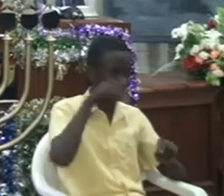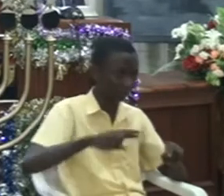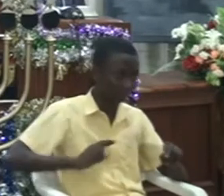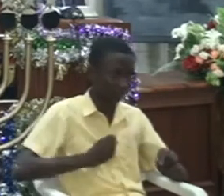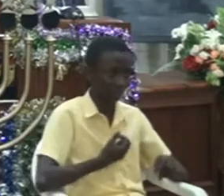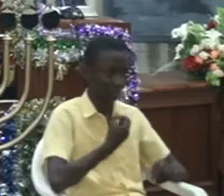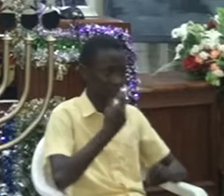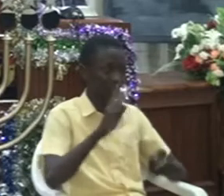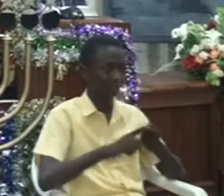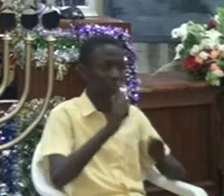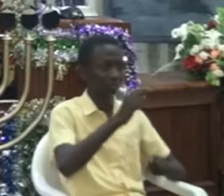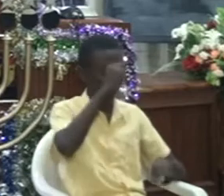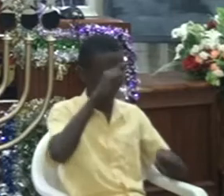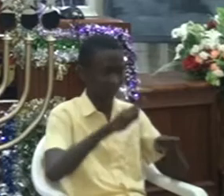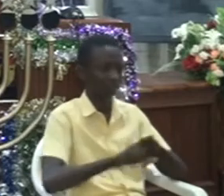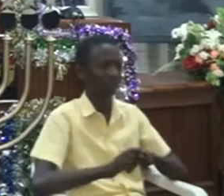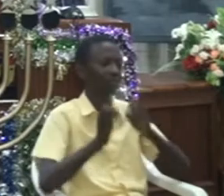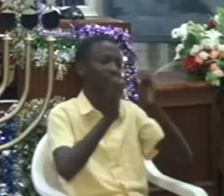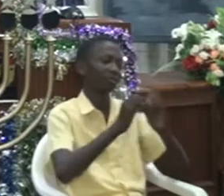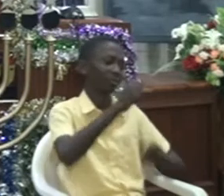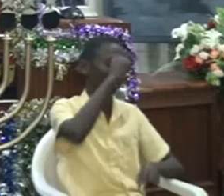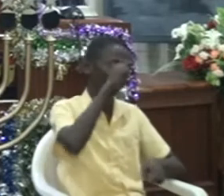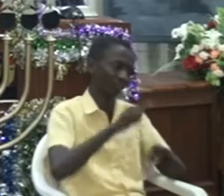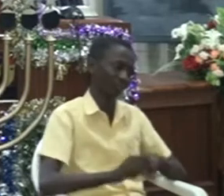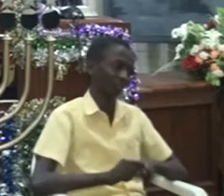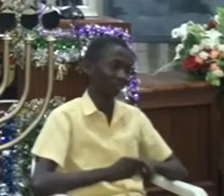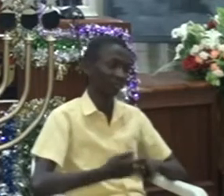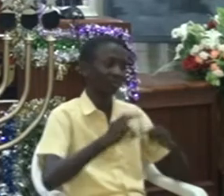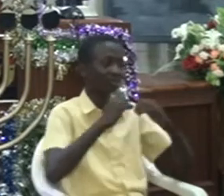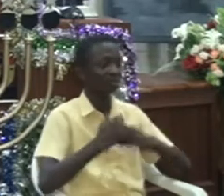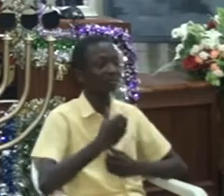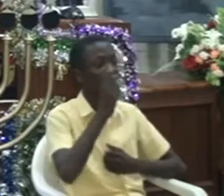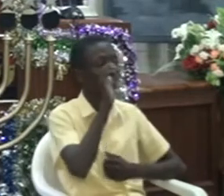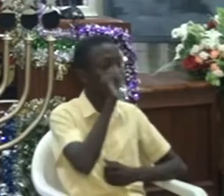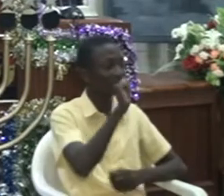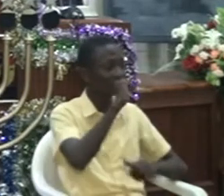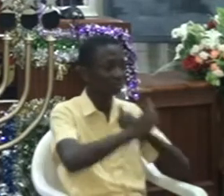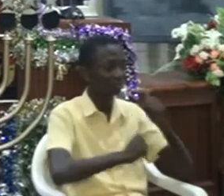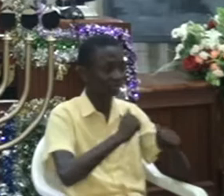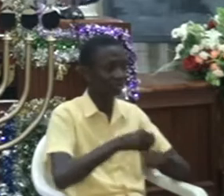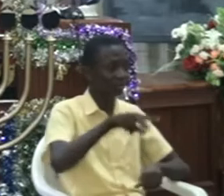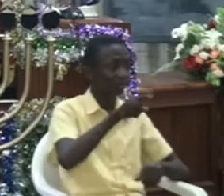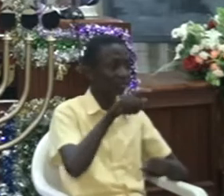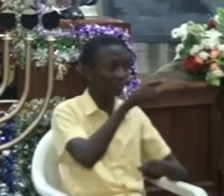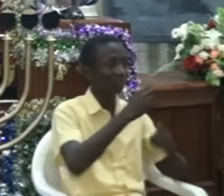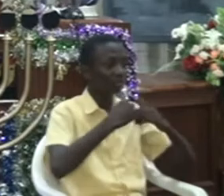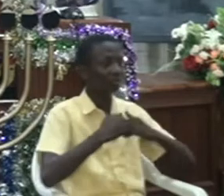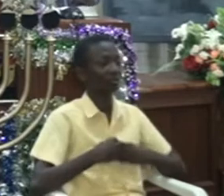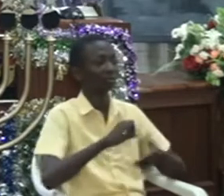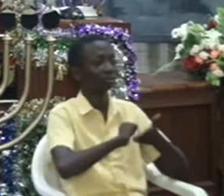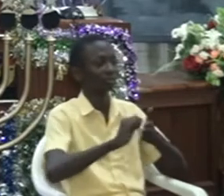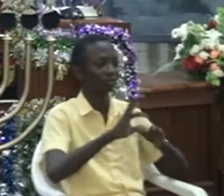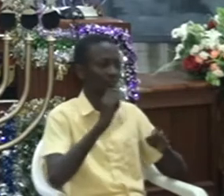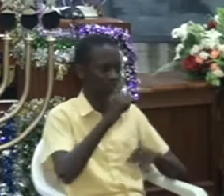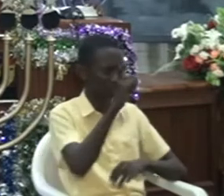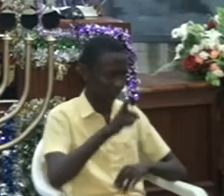fika kusema hey frère bambia ndugu mon frère ndugu yangu ça fait 10 ans inakuwa miaka 10 est-ce que tu as reçu le Saint-Esprit? Je usapokea ubatizo wa Roho